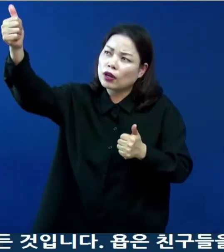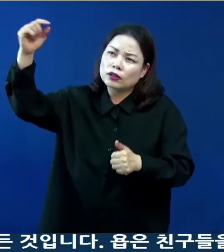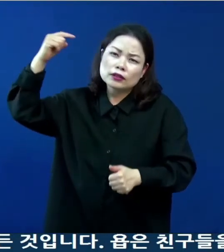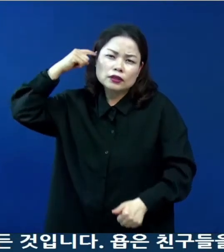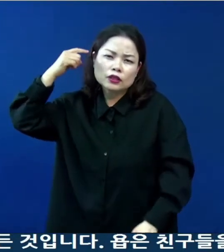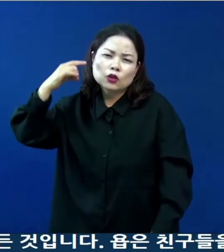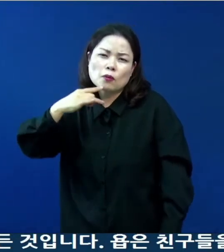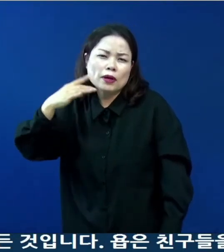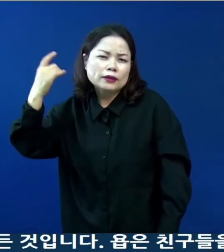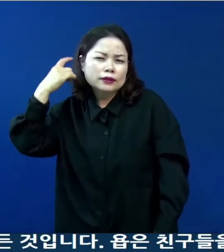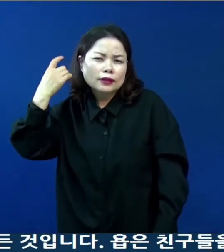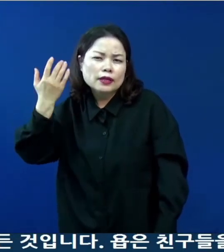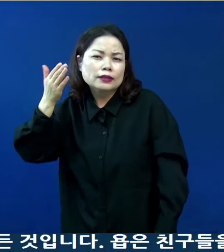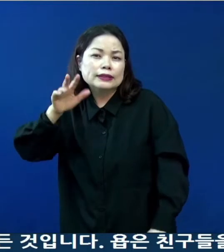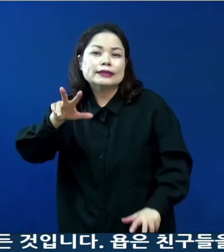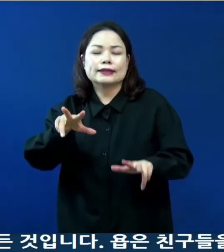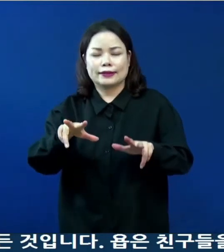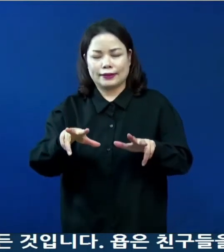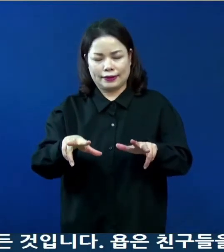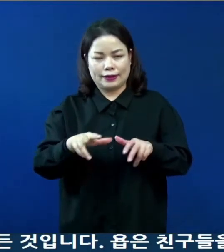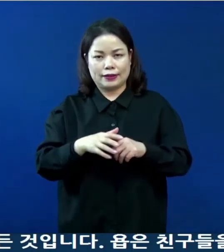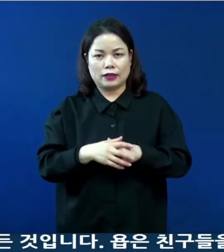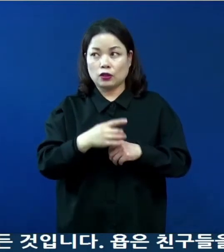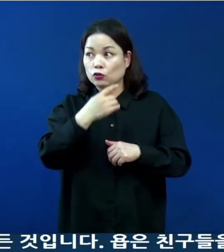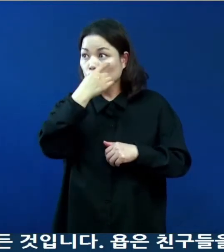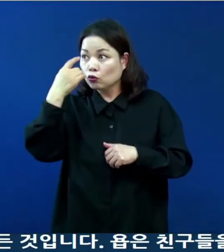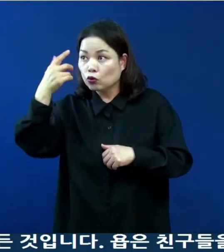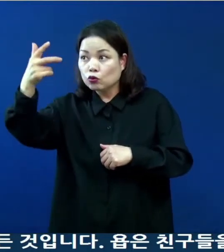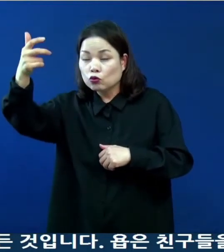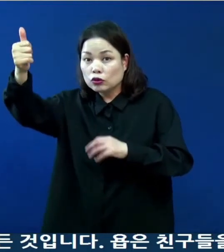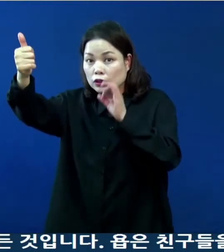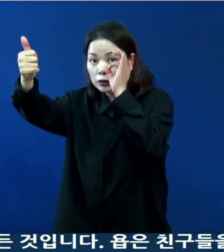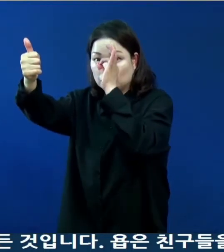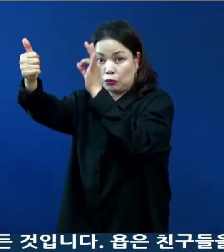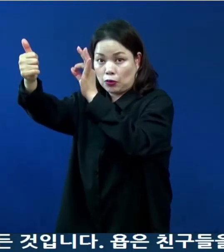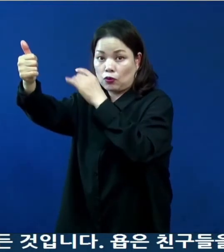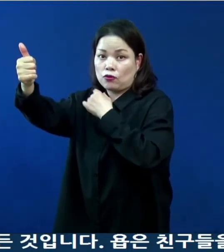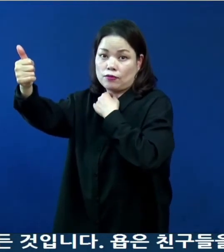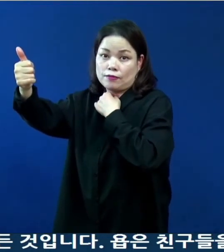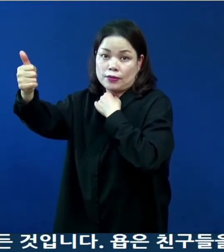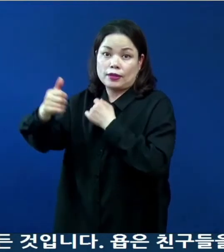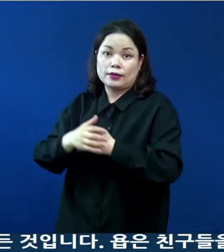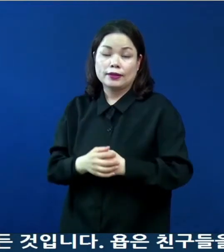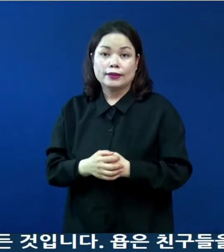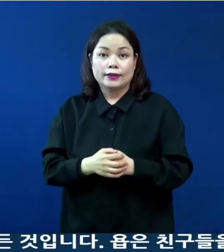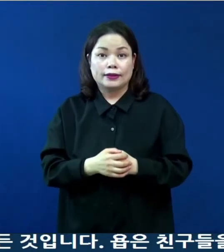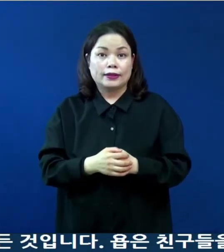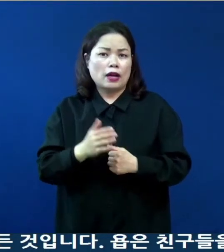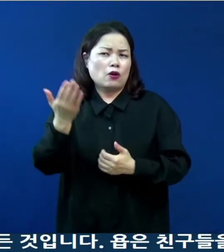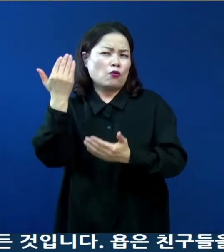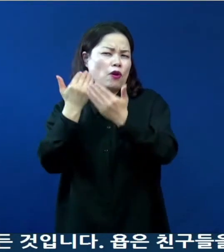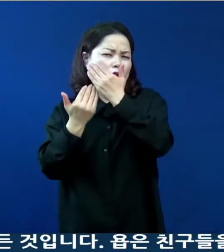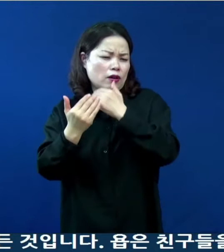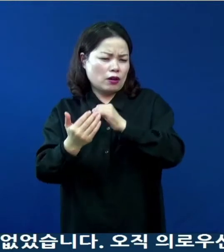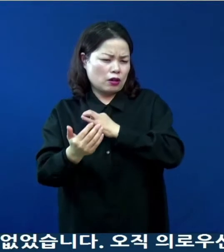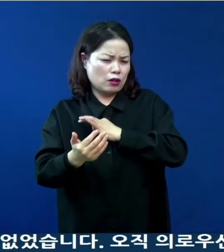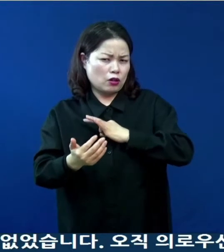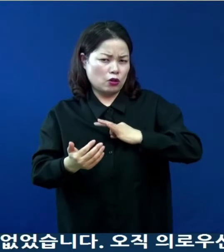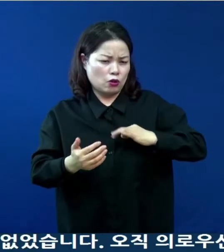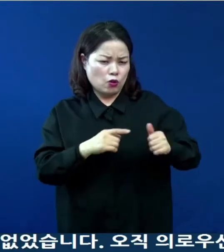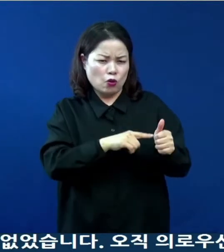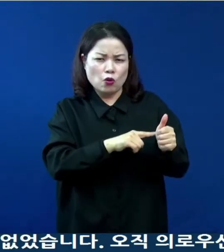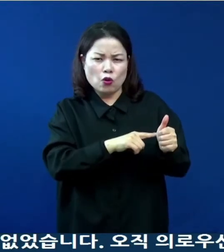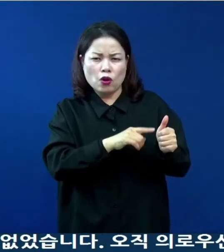듣기만 하였사오나 이제는 눈으로 주를 배움나이다. 과거의 욥은 조상들이